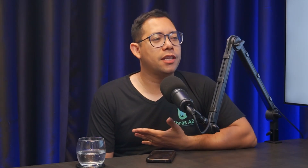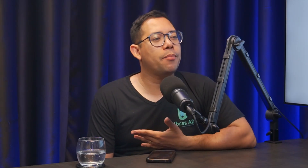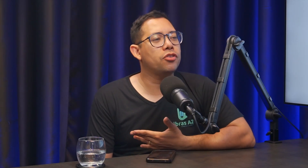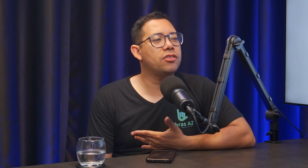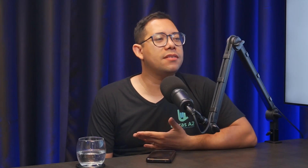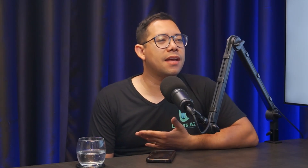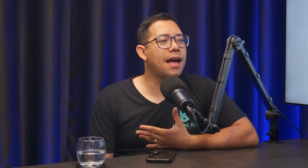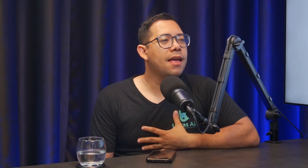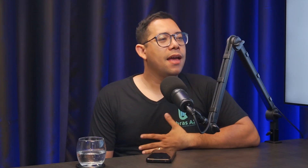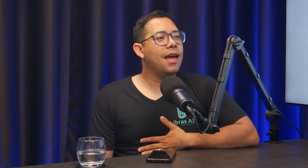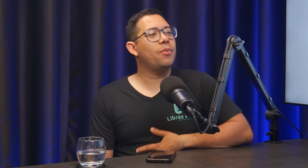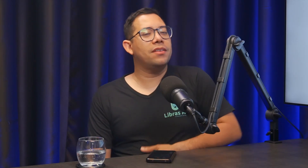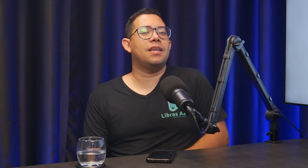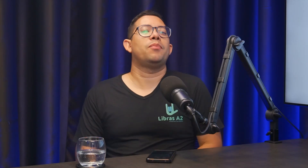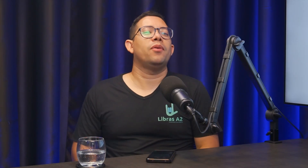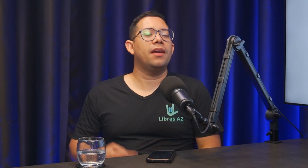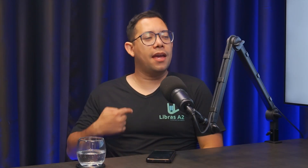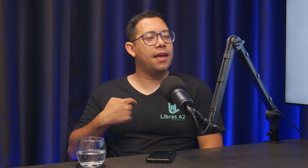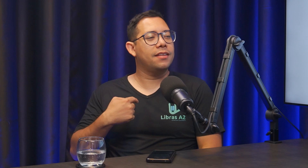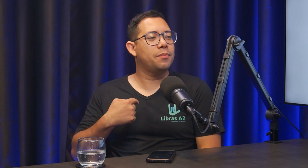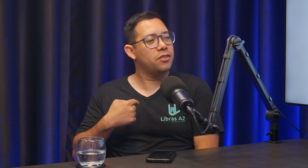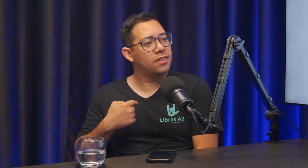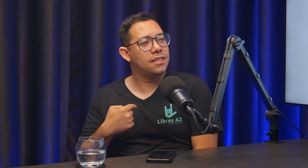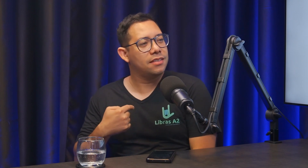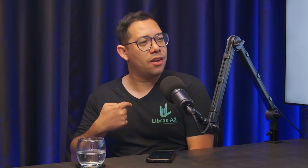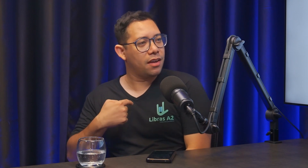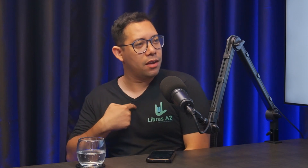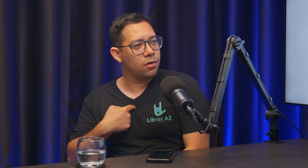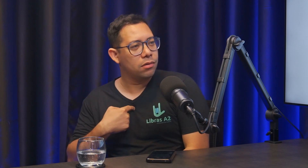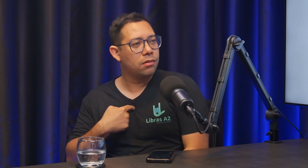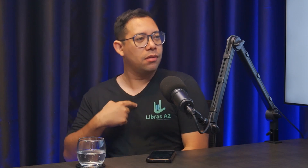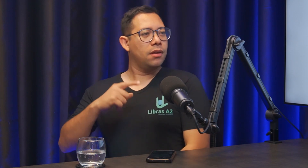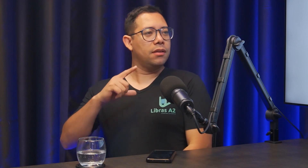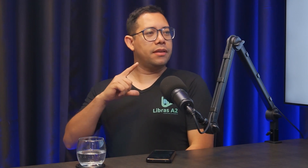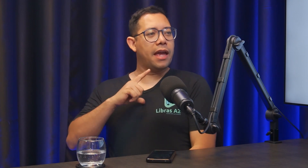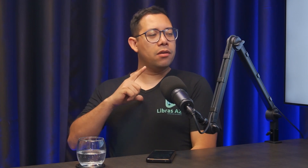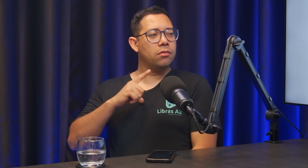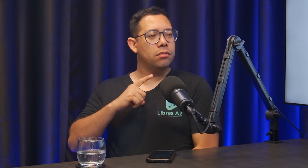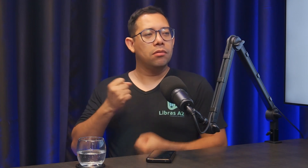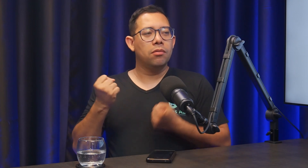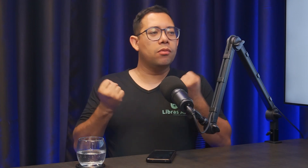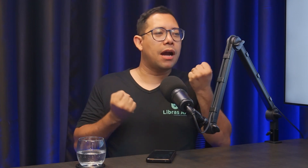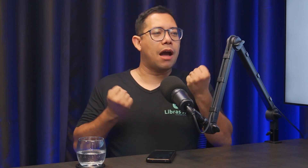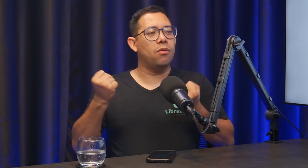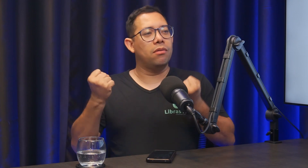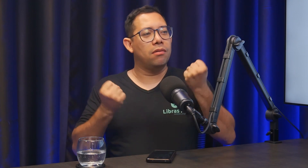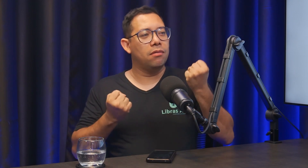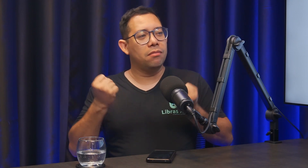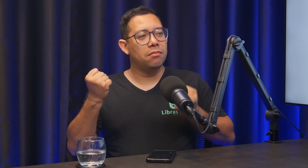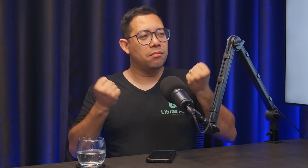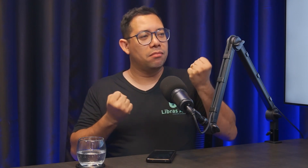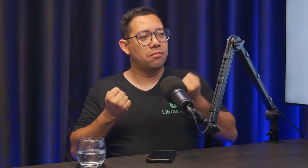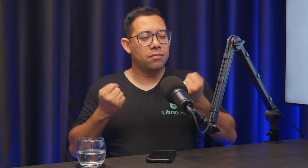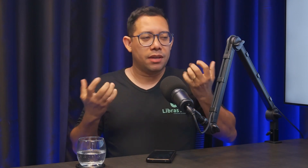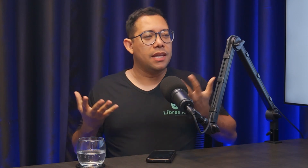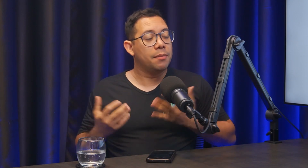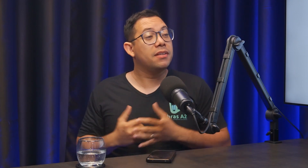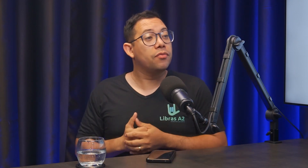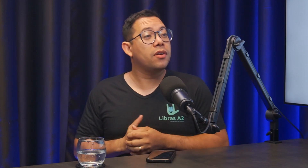pode utilizar, por exemplo, você pode fazer assim, ó, eu tenho um carro. Isso. Em Libras, então fica uma